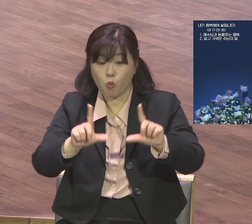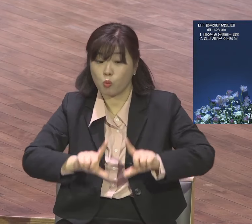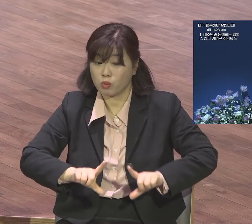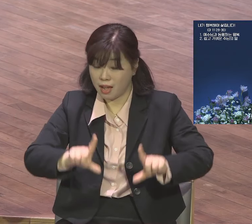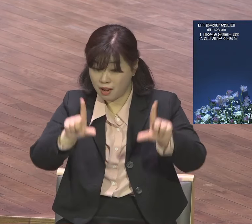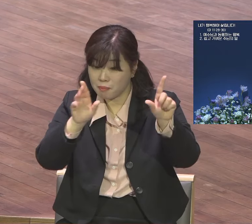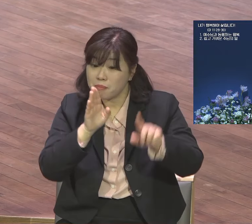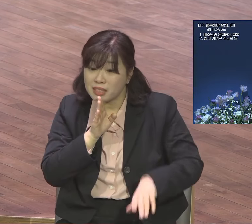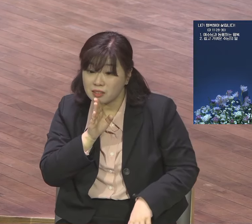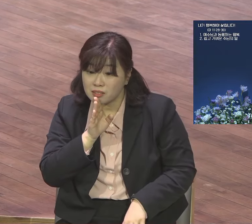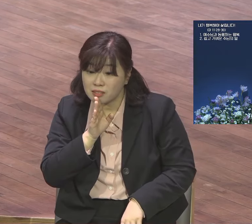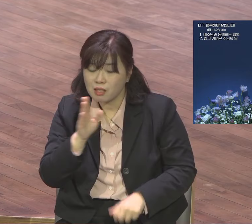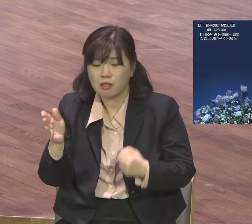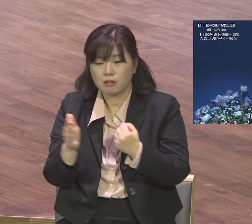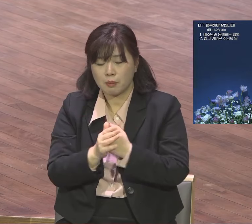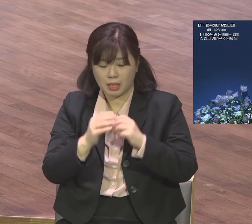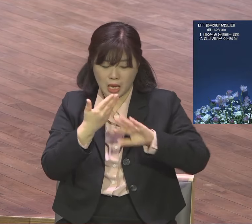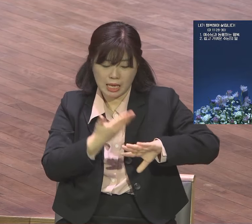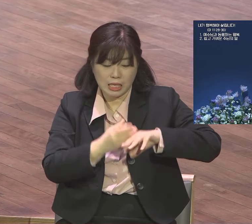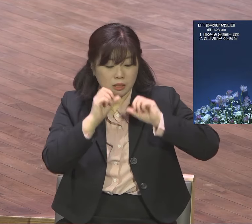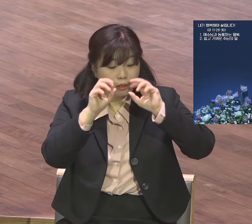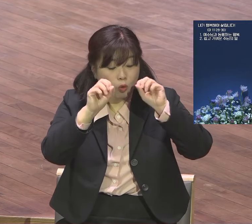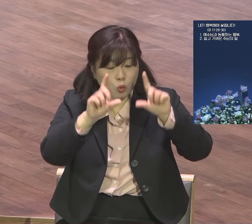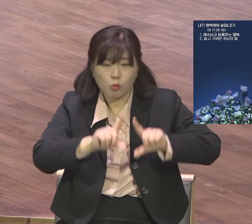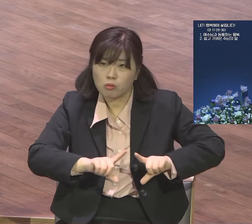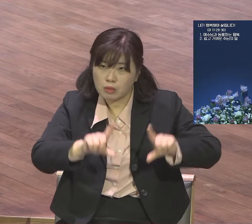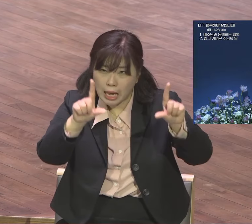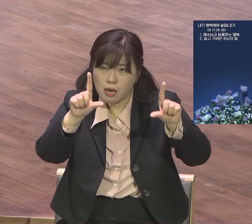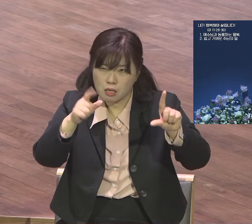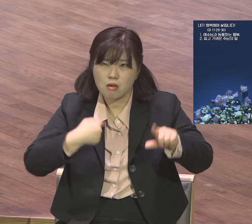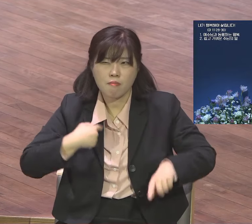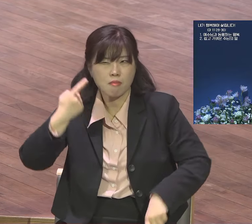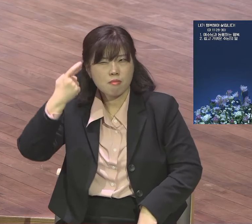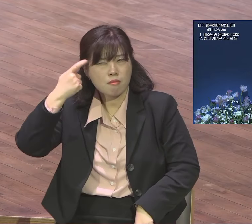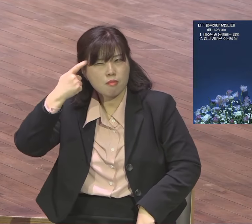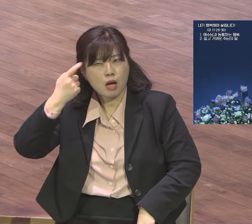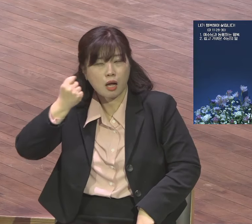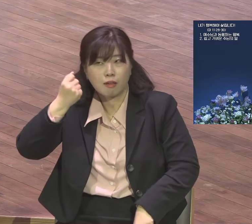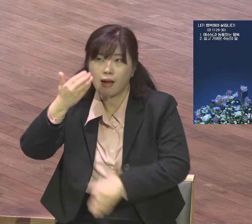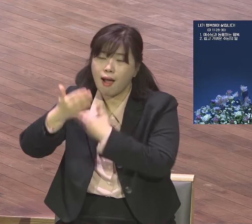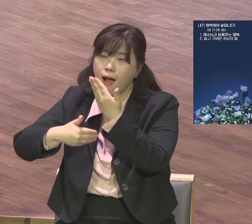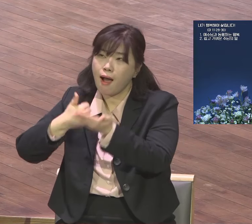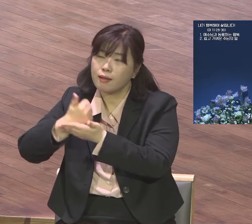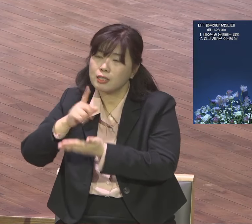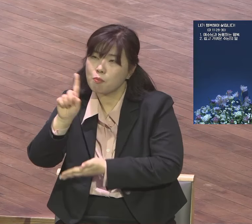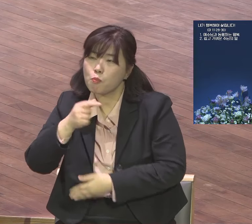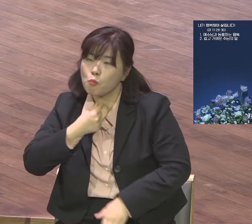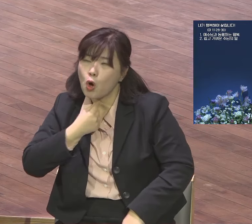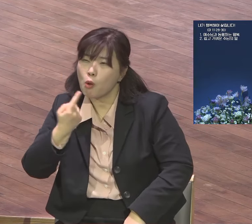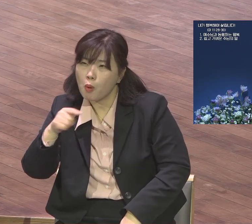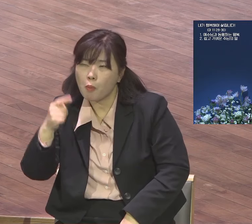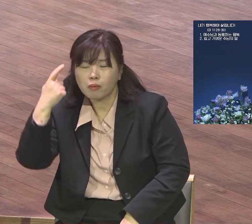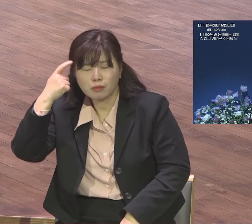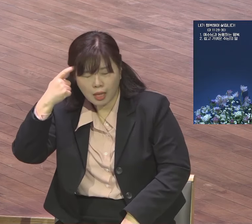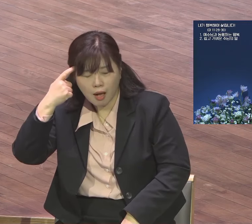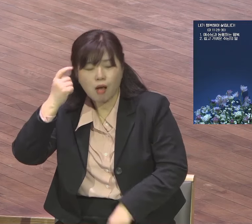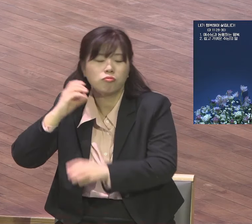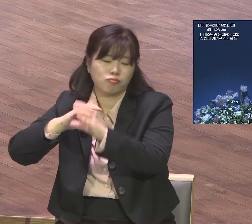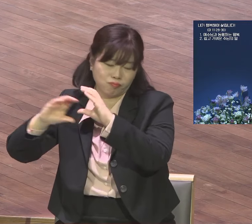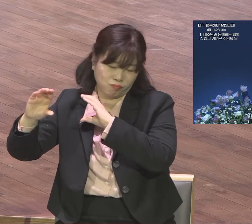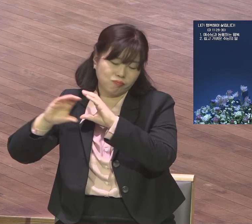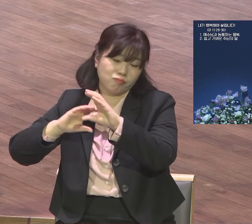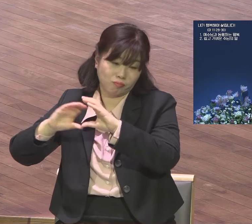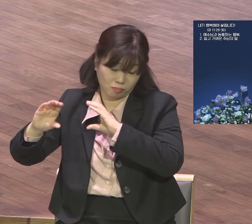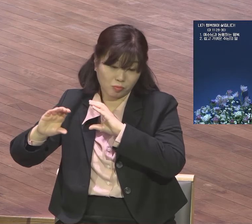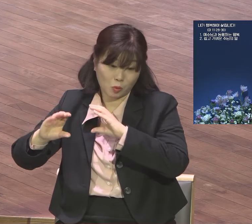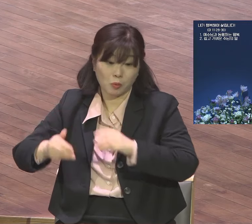선교대회가 진행이 되고 또 세계 선교대회는 망대를 가진 파수꾼이라는 주제로 진행이 됩니다.